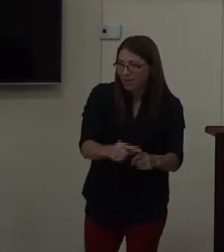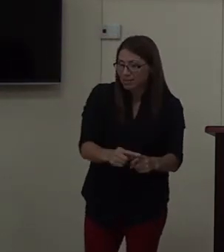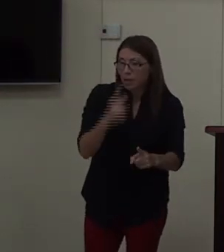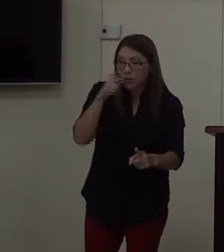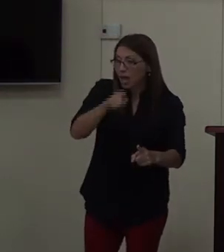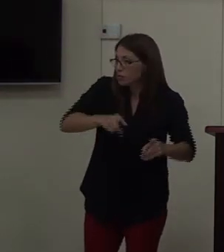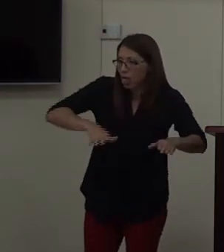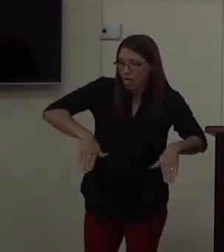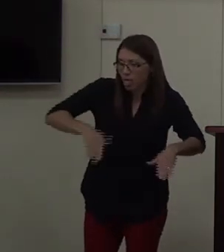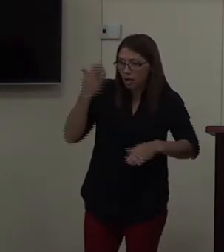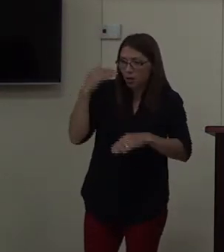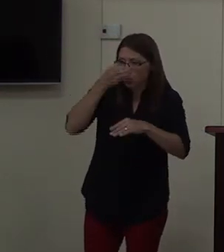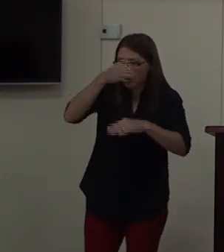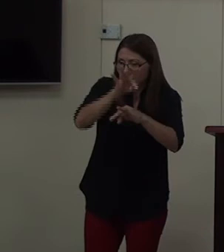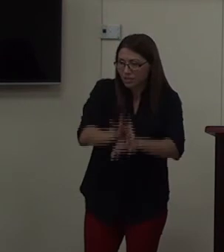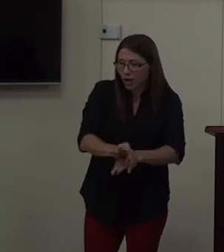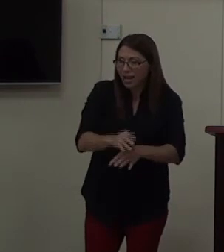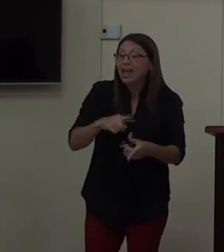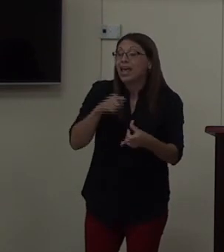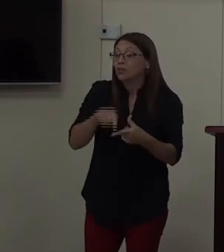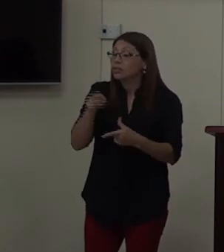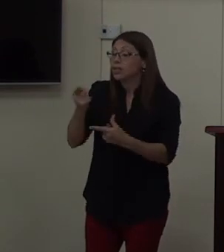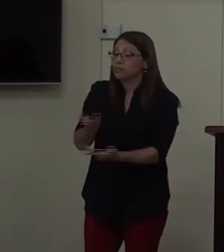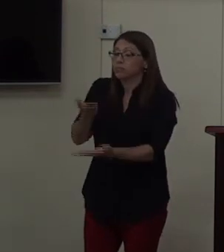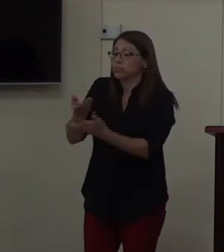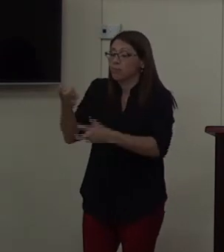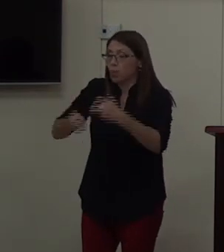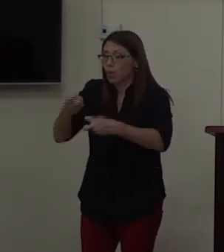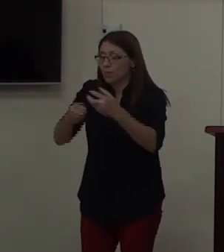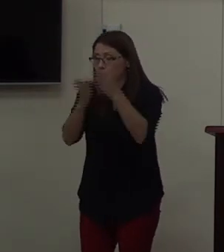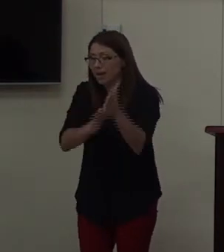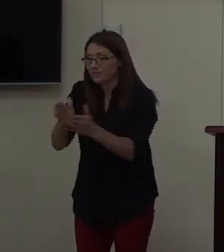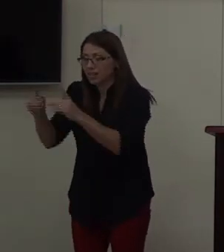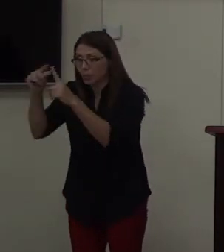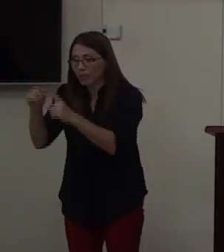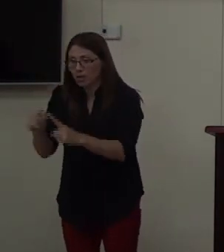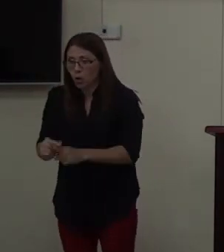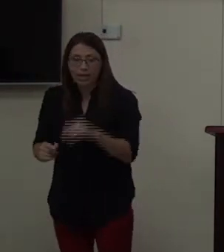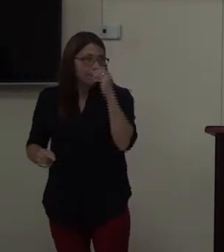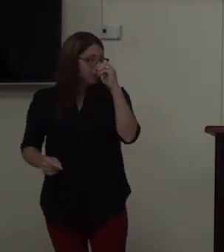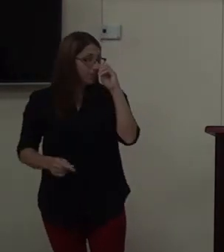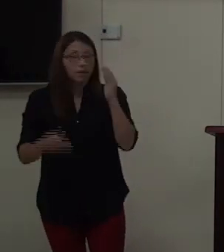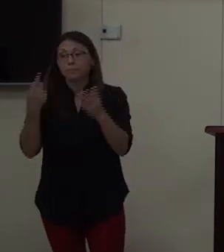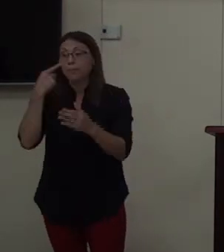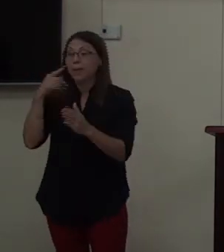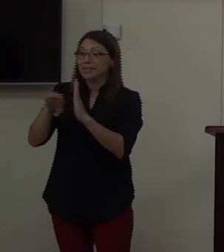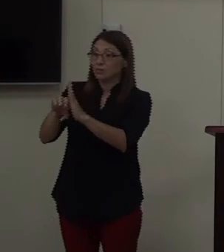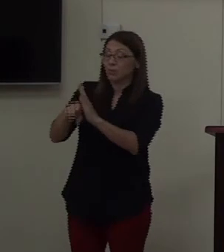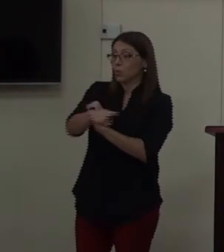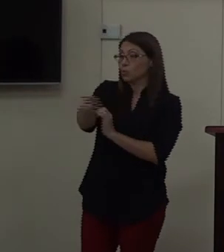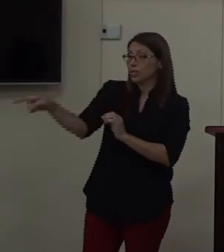en la cultura tradicional. Entonces plantea un serio problema de planificación terminológica. Véanse poniéndose ustedes como